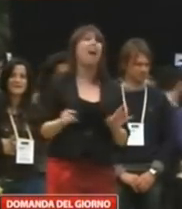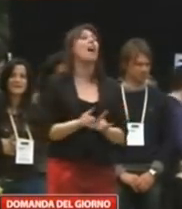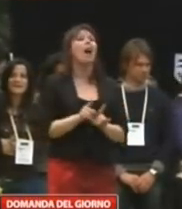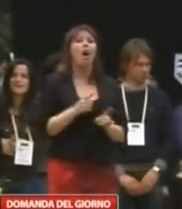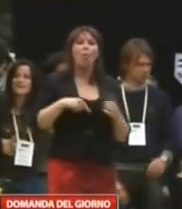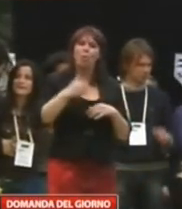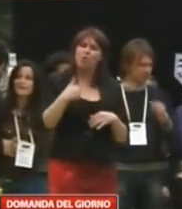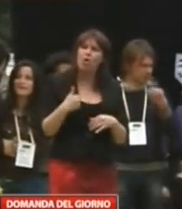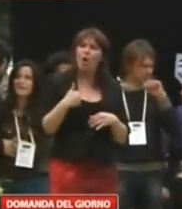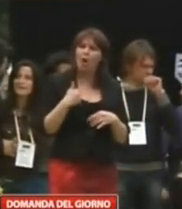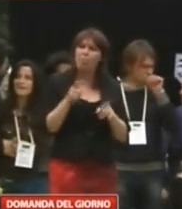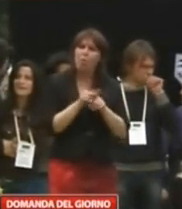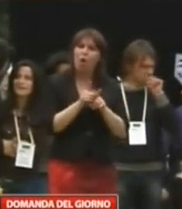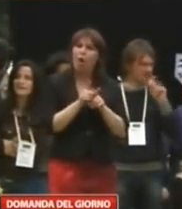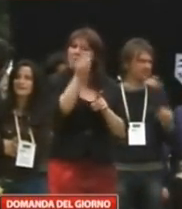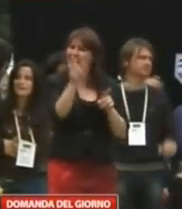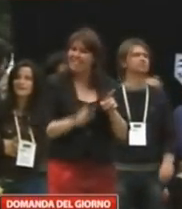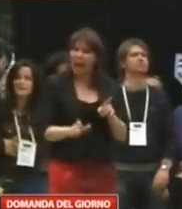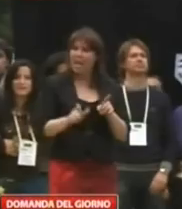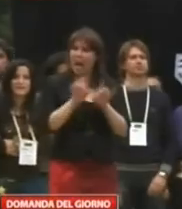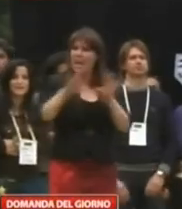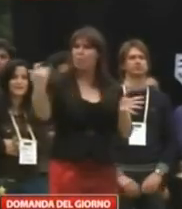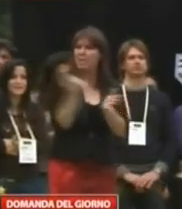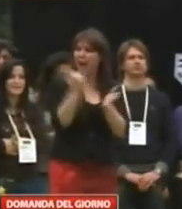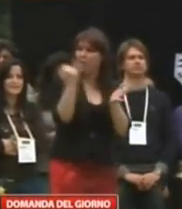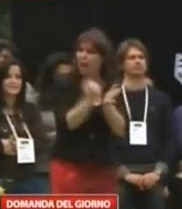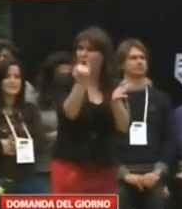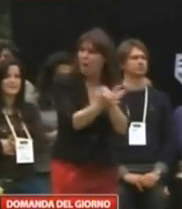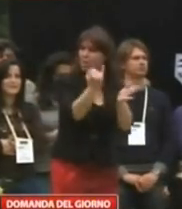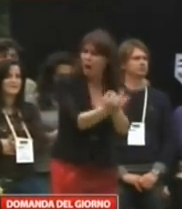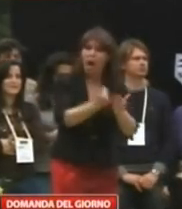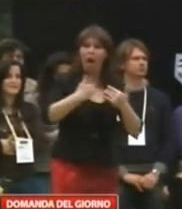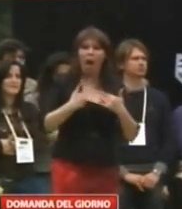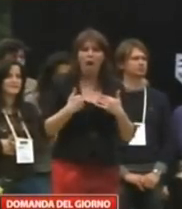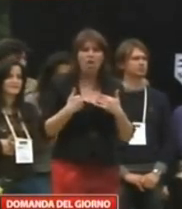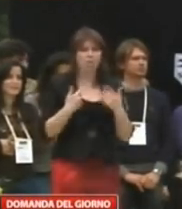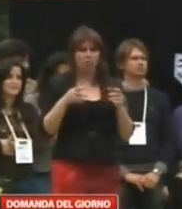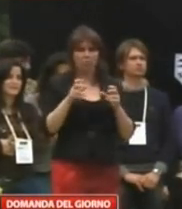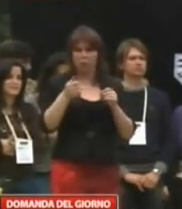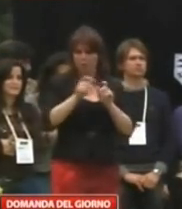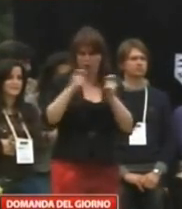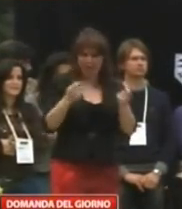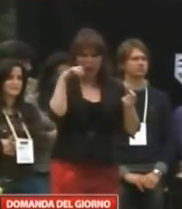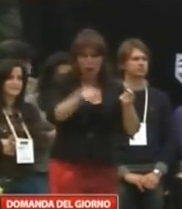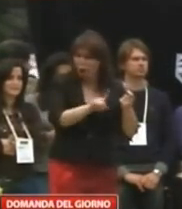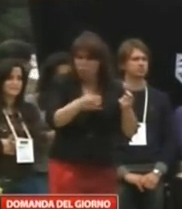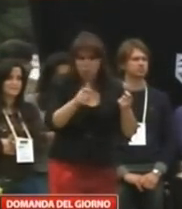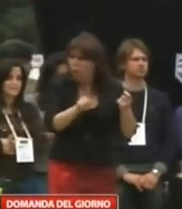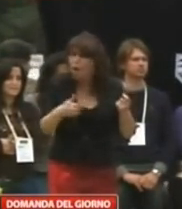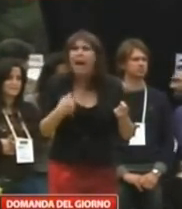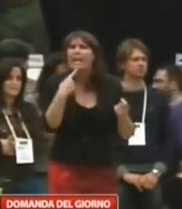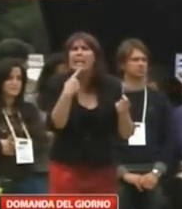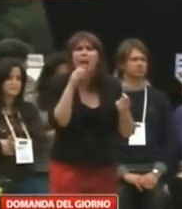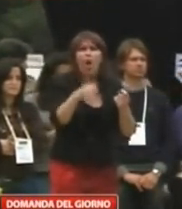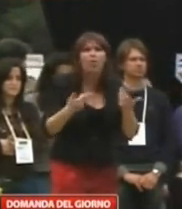Siamo sempre condannati a essere un paese semilibero con questa informazione. Sembra che io ce l'abbia solo con l'informazione. E con chi me la devo